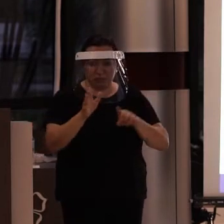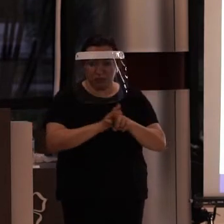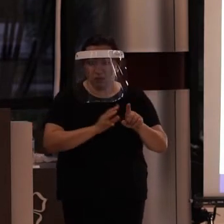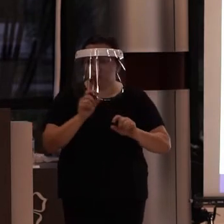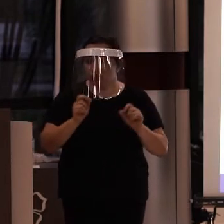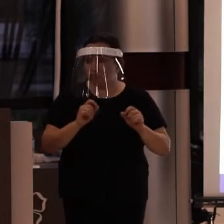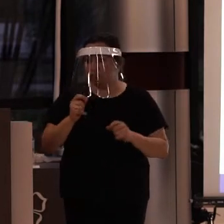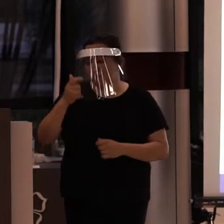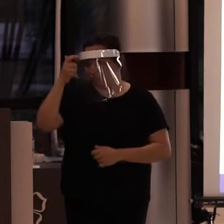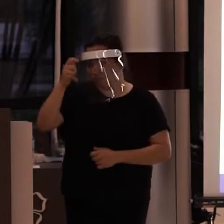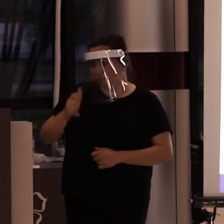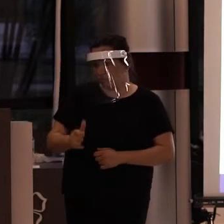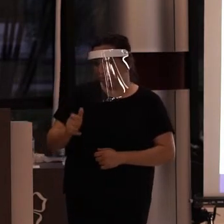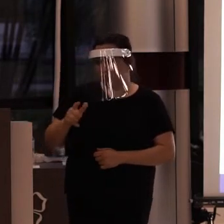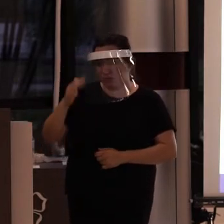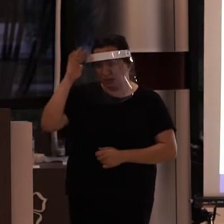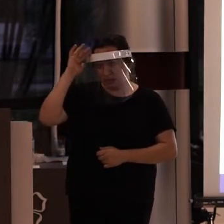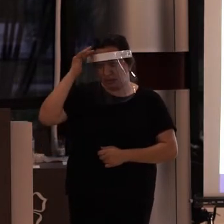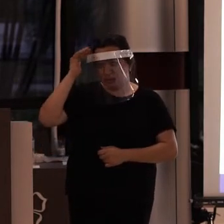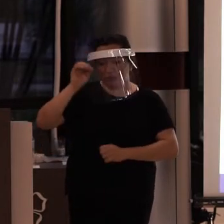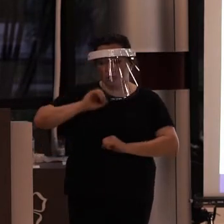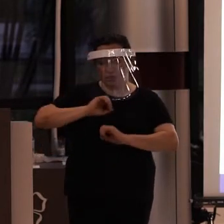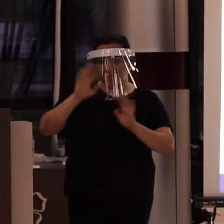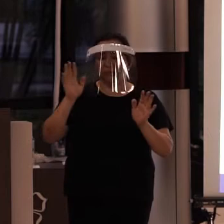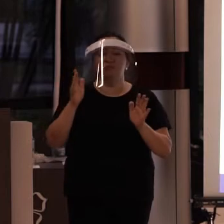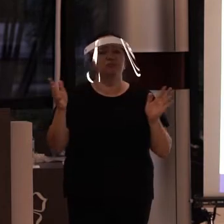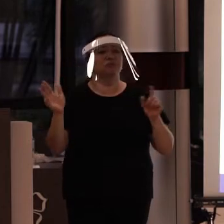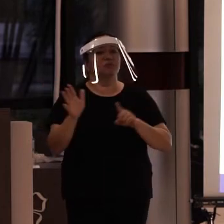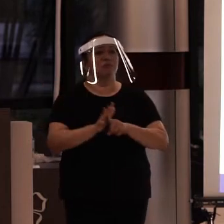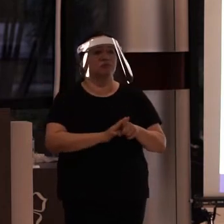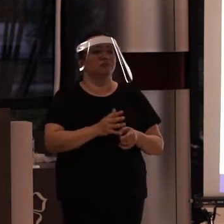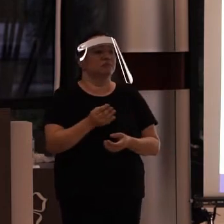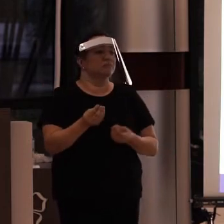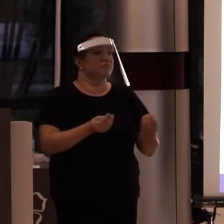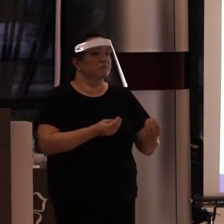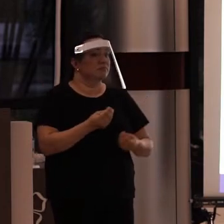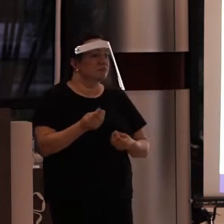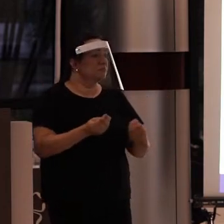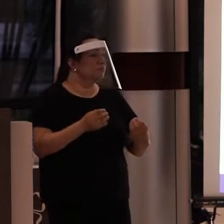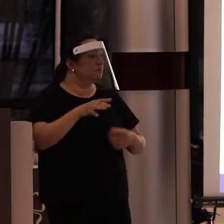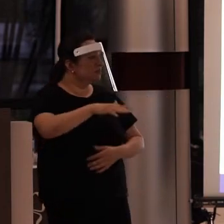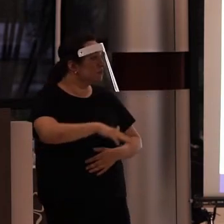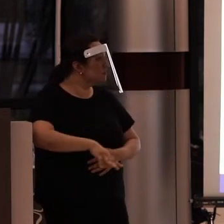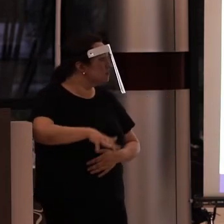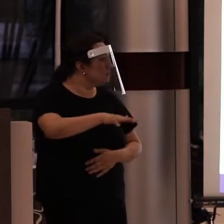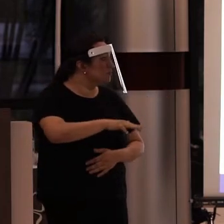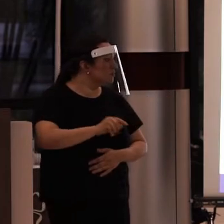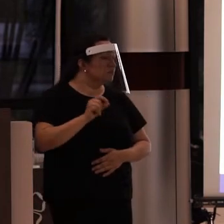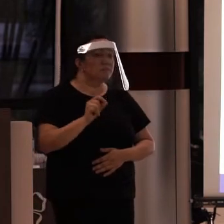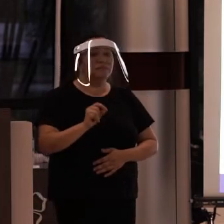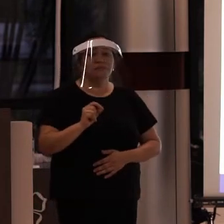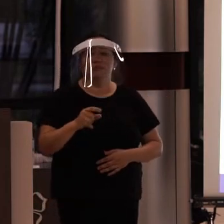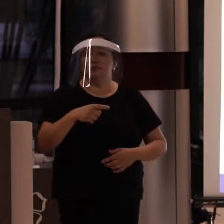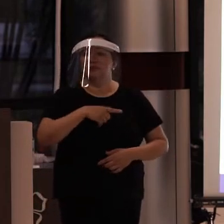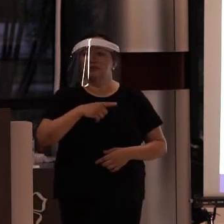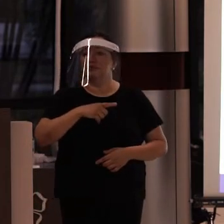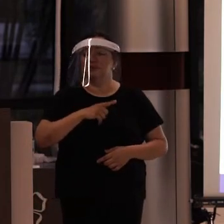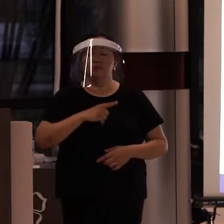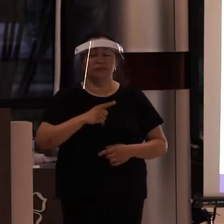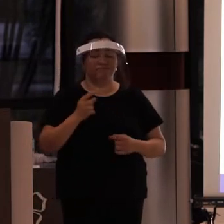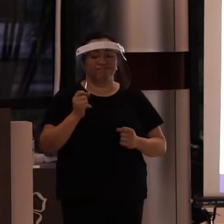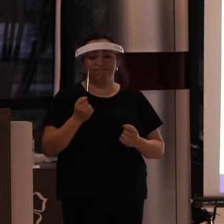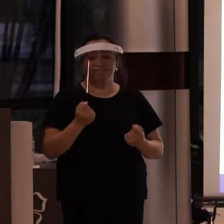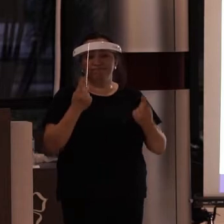cara mais entendido do curso, né? Isso é bom a gente perguntar, né? Porque tem o pessoal que é de campo que eles têm um adivinhômetro